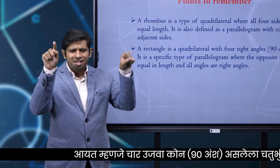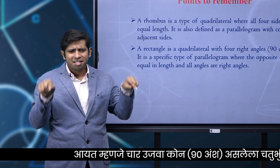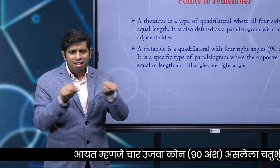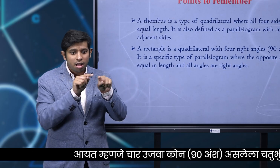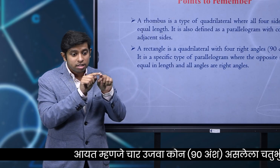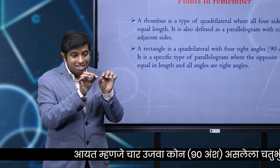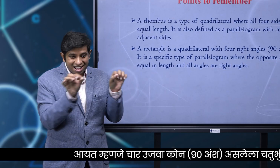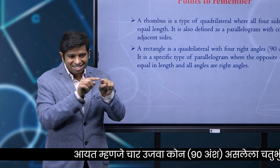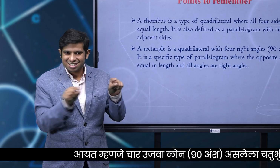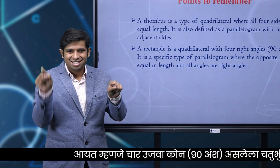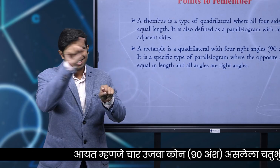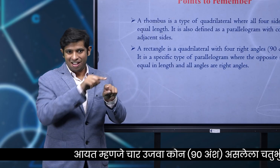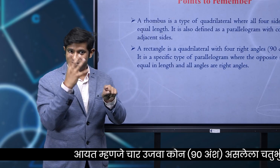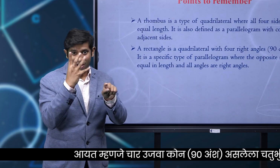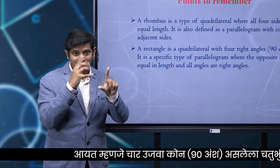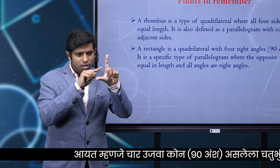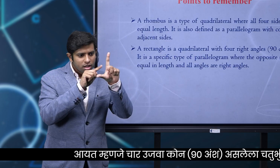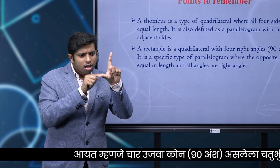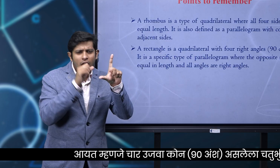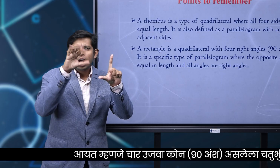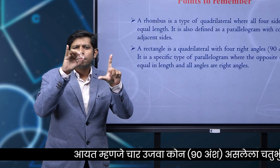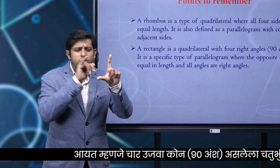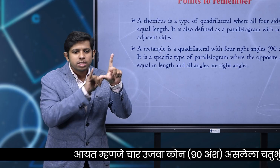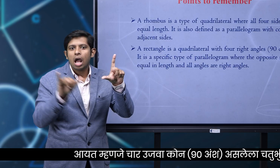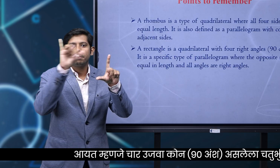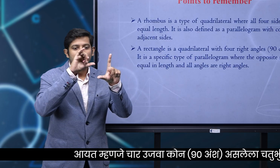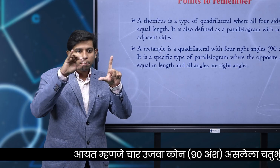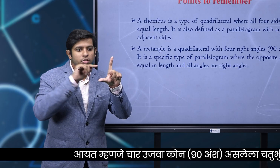कोन 90 अंश असलेला चतुर्भुज.